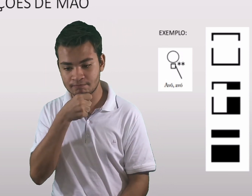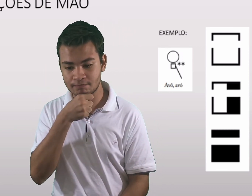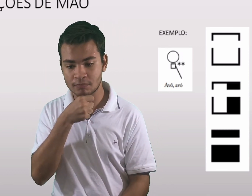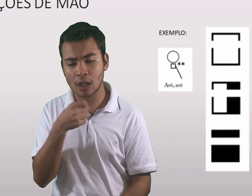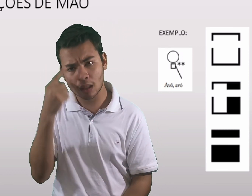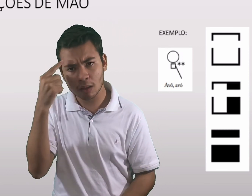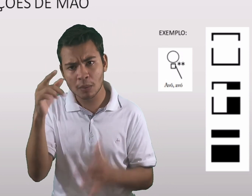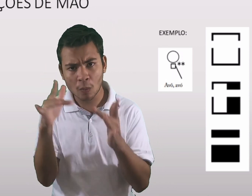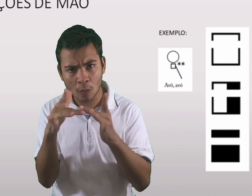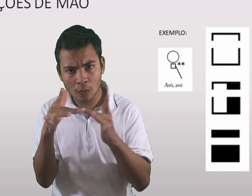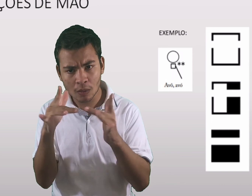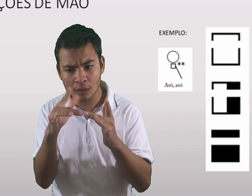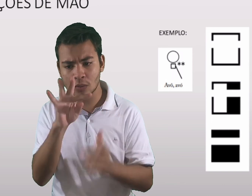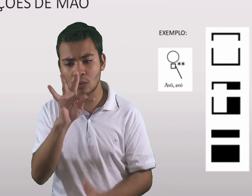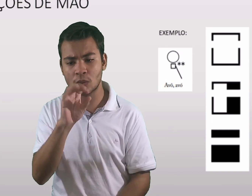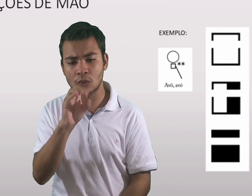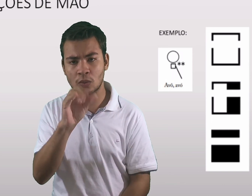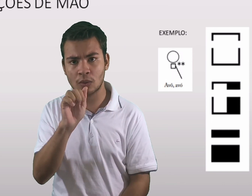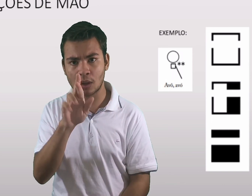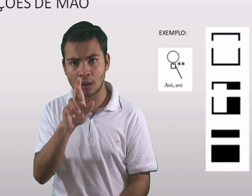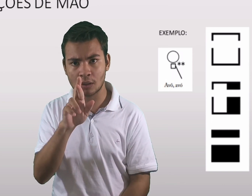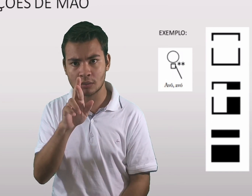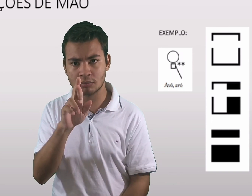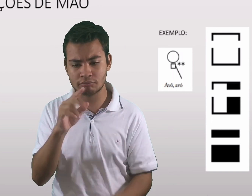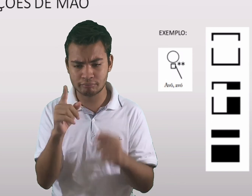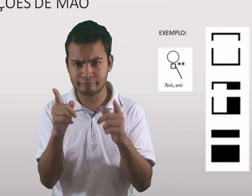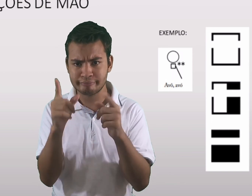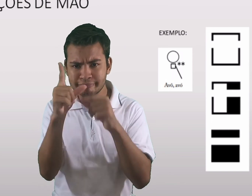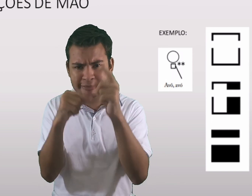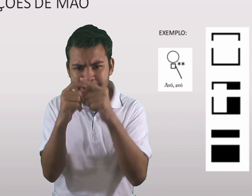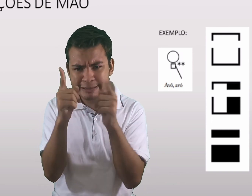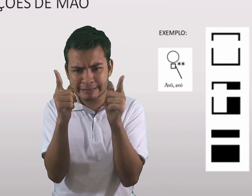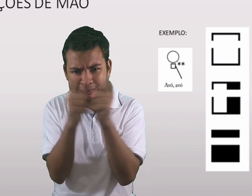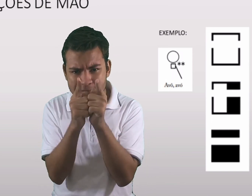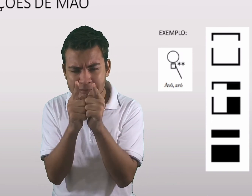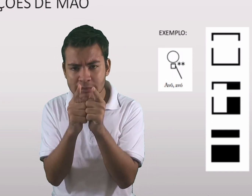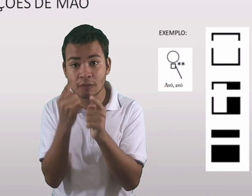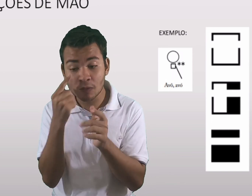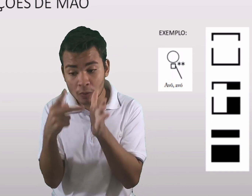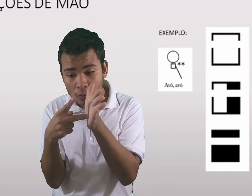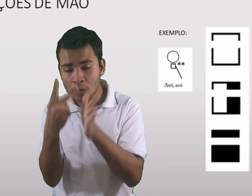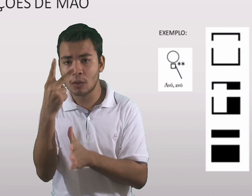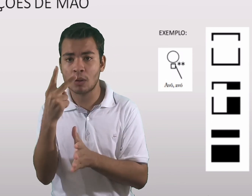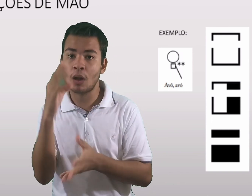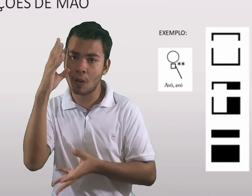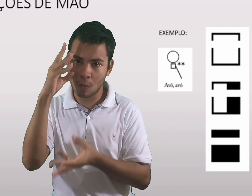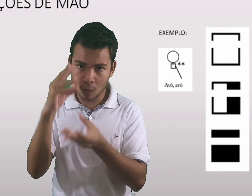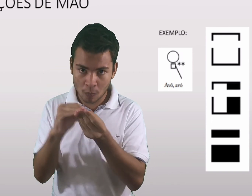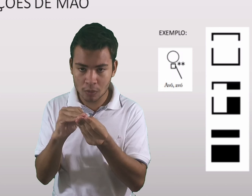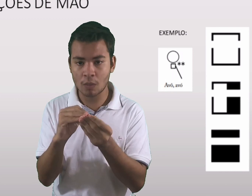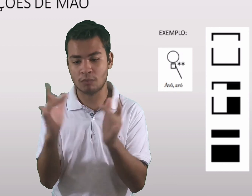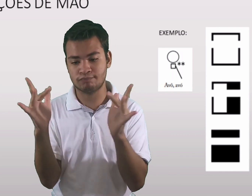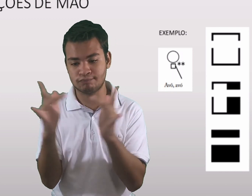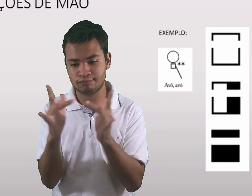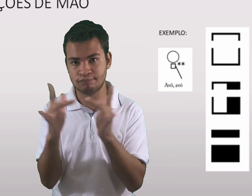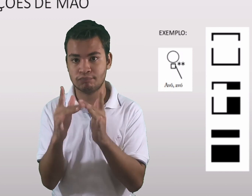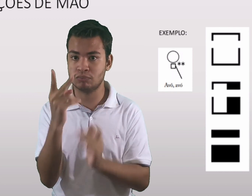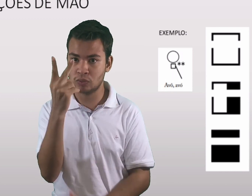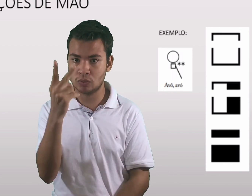primeira. Lembra do contato tocar? Aquela estrelinha pequena. Então, nós temos ela duas